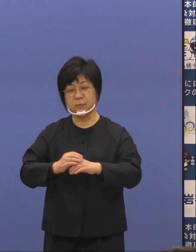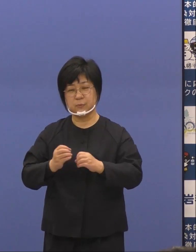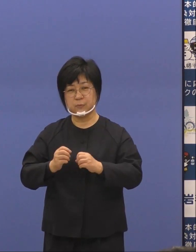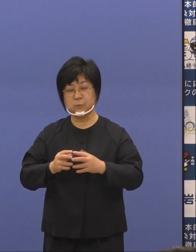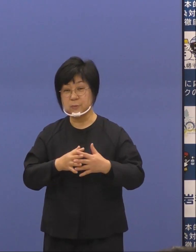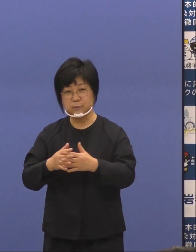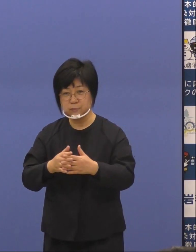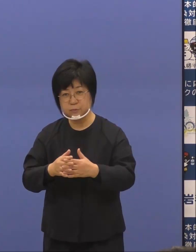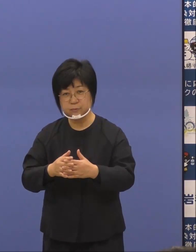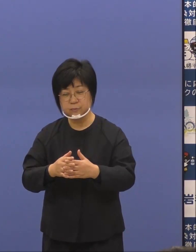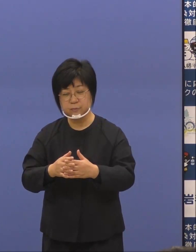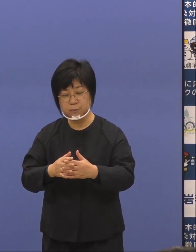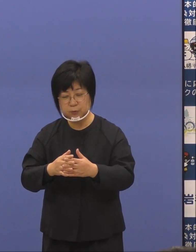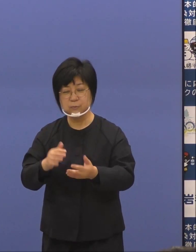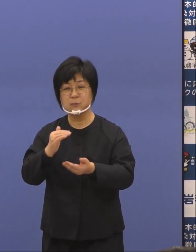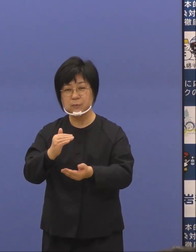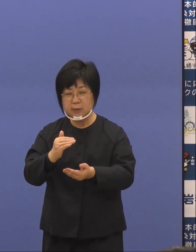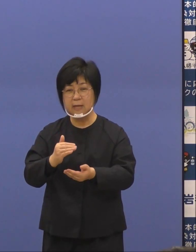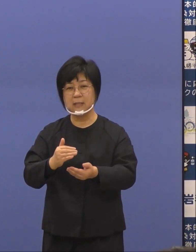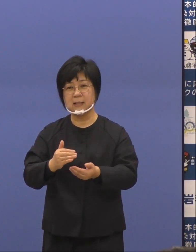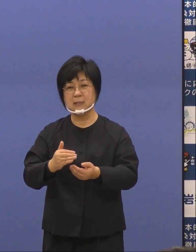勢なんだと思います。